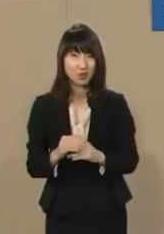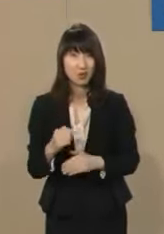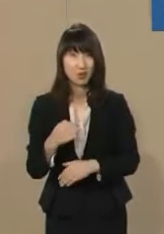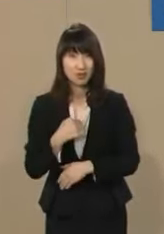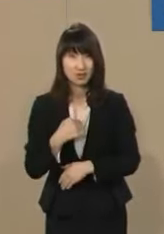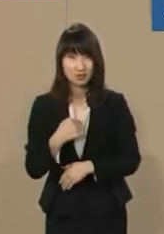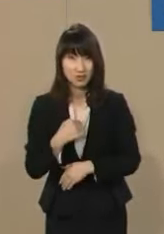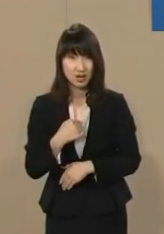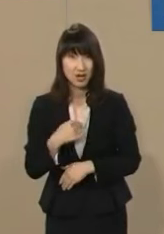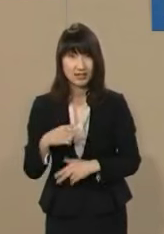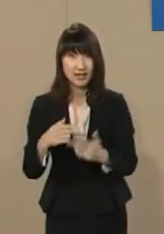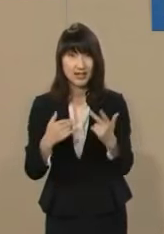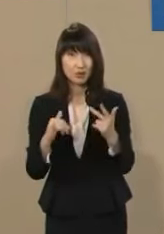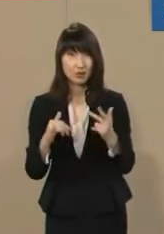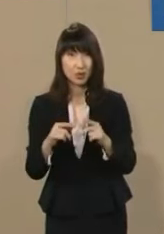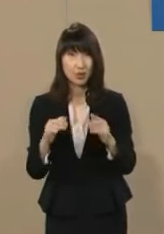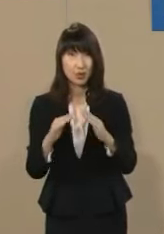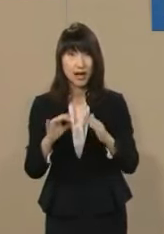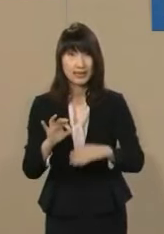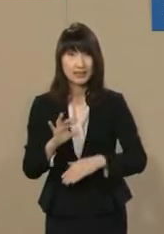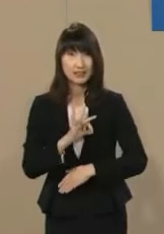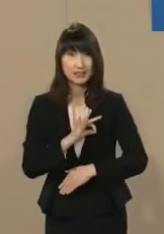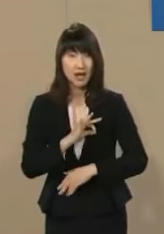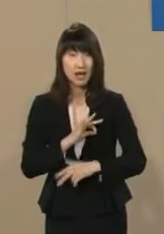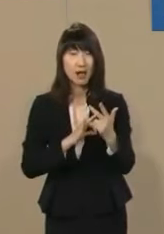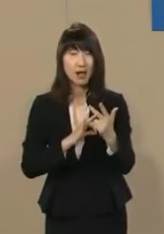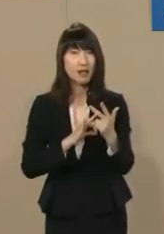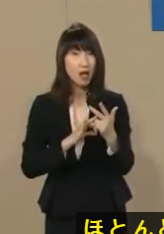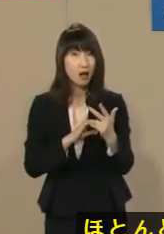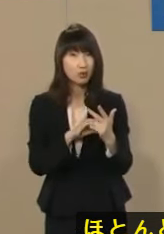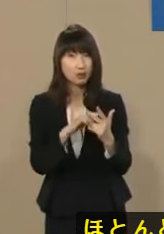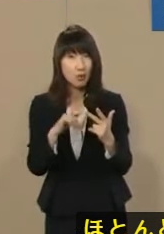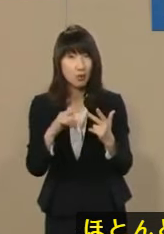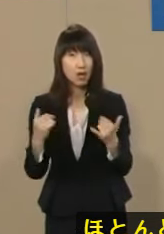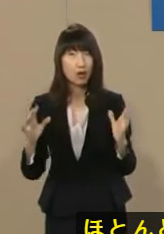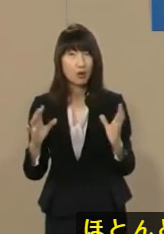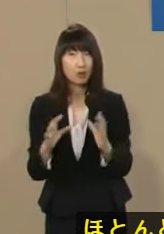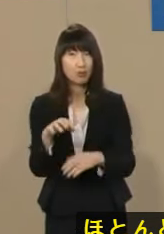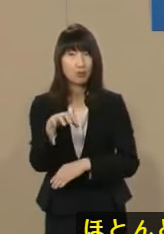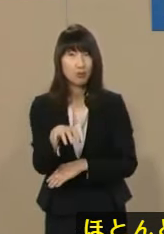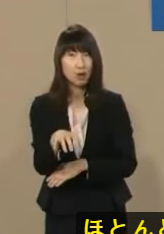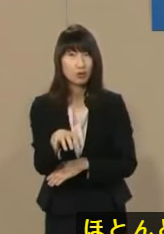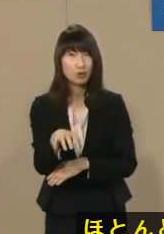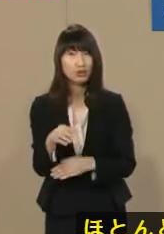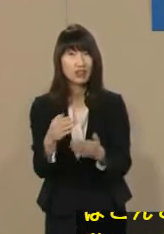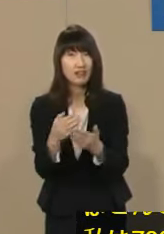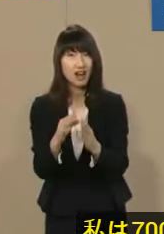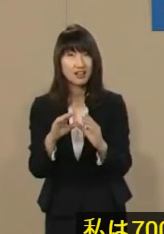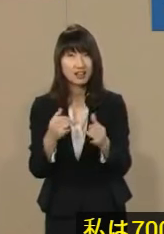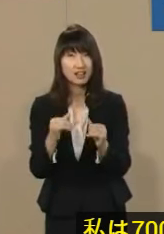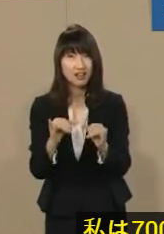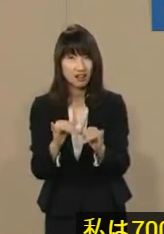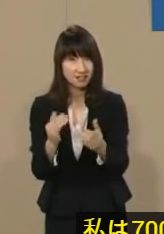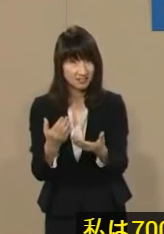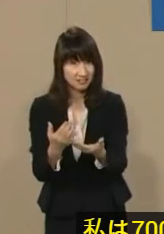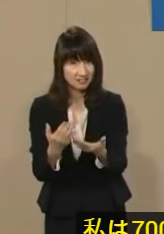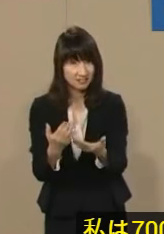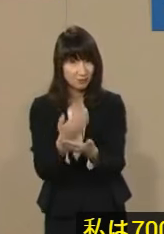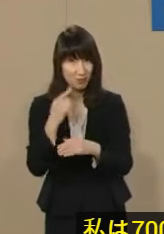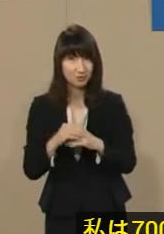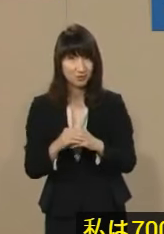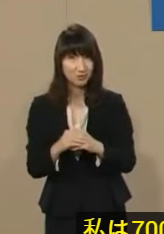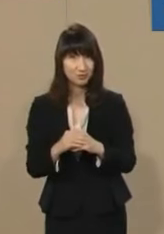は700人いる国会議員が700通りの当事者が揃う場所になれば、もっと優しい社会が作れると思います